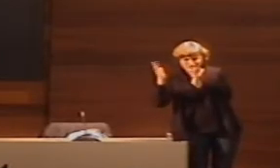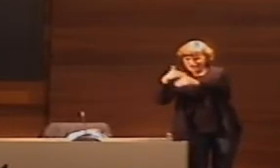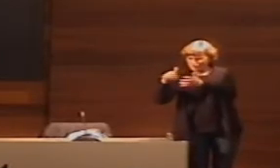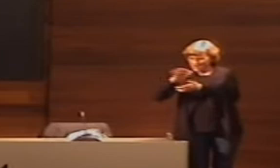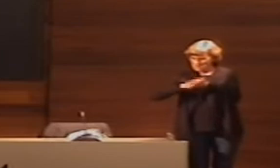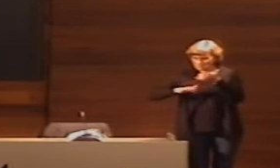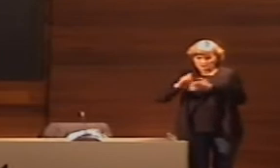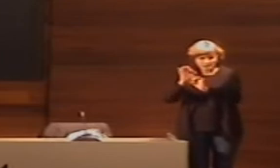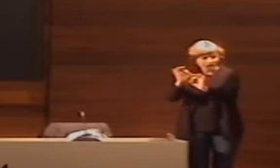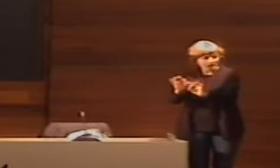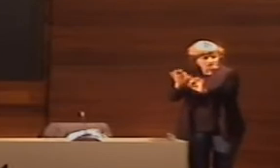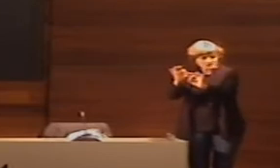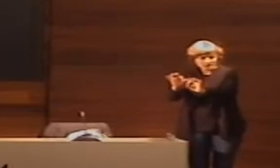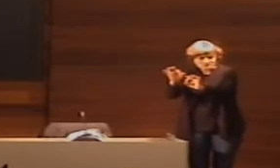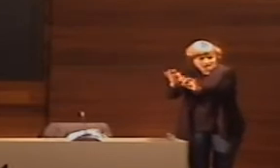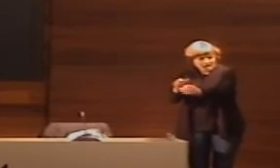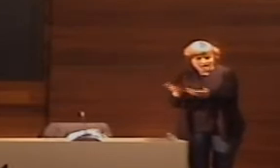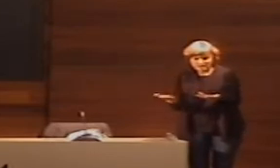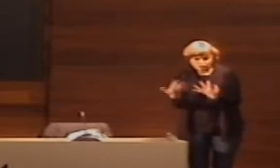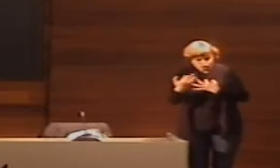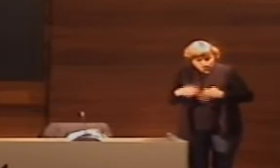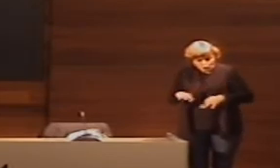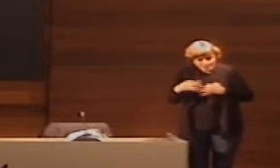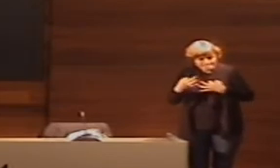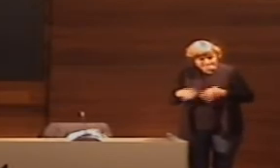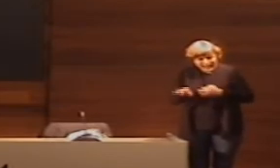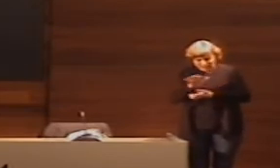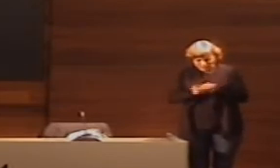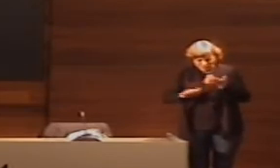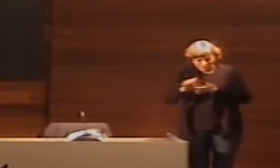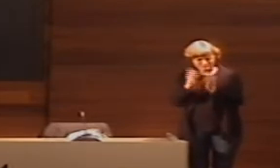habido en otras partes han sido siempre mucho más